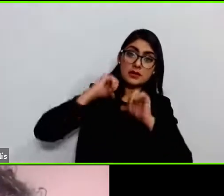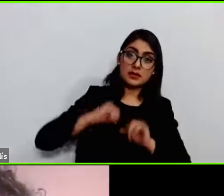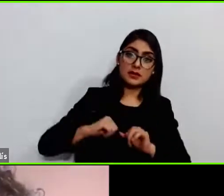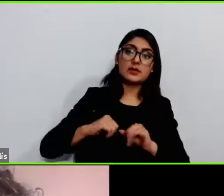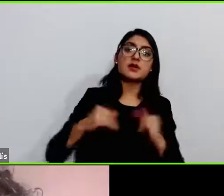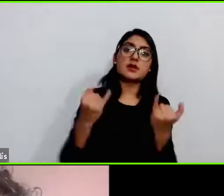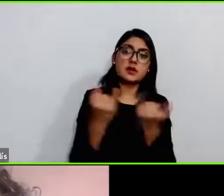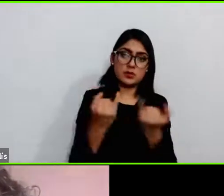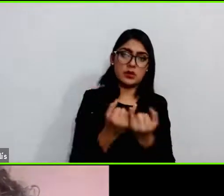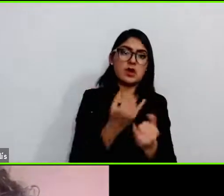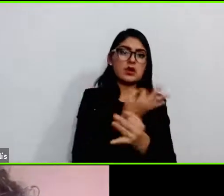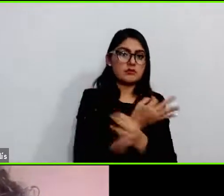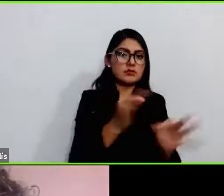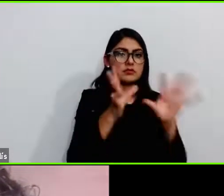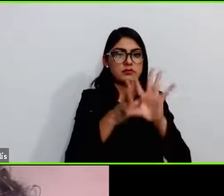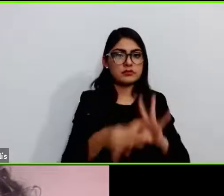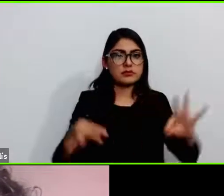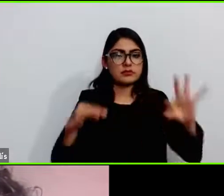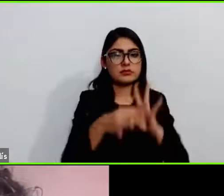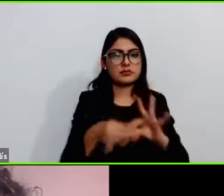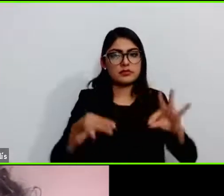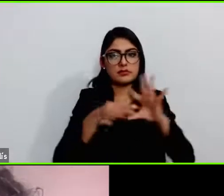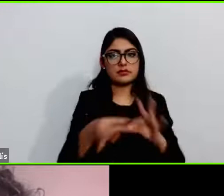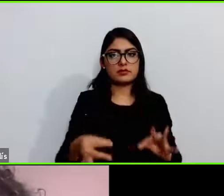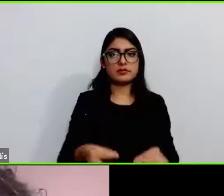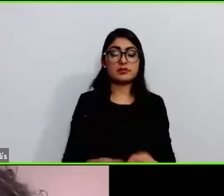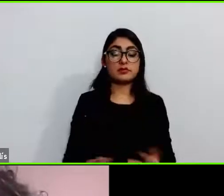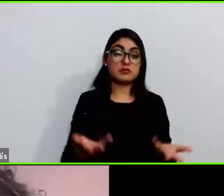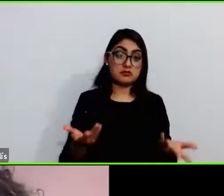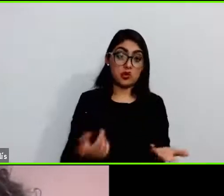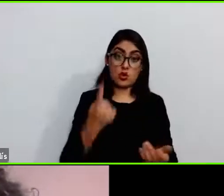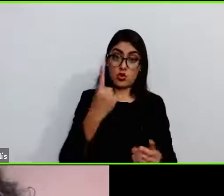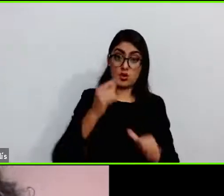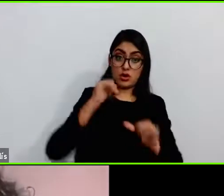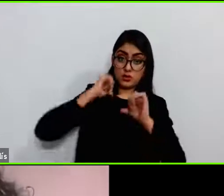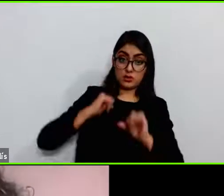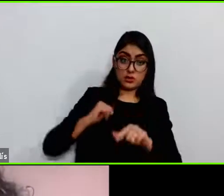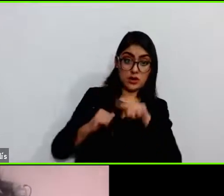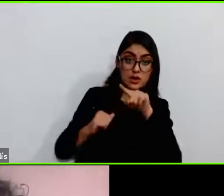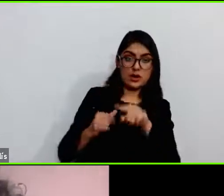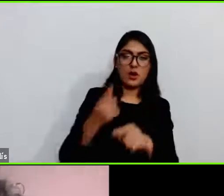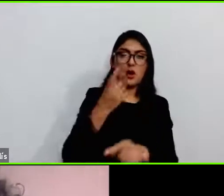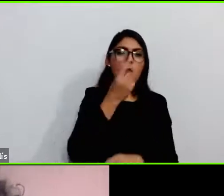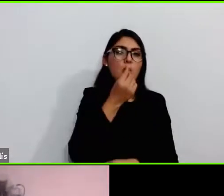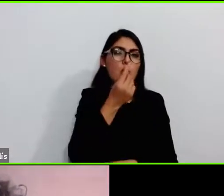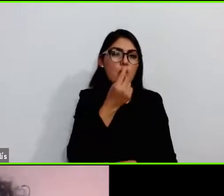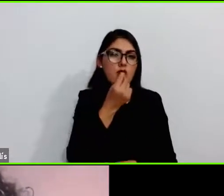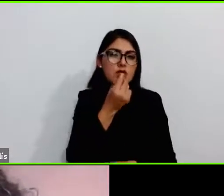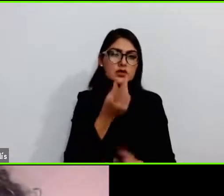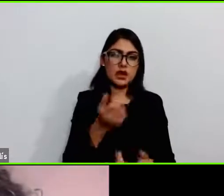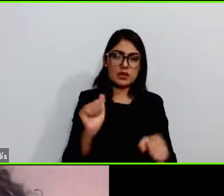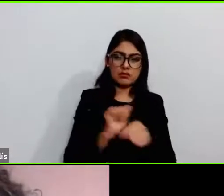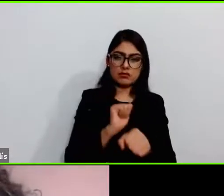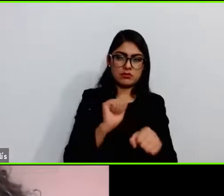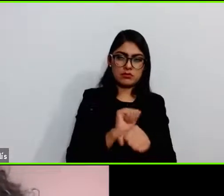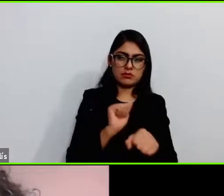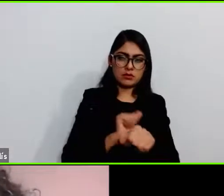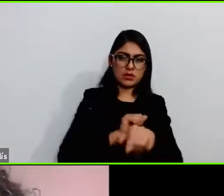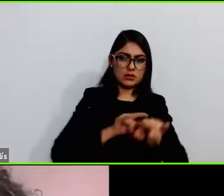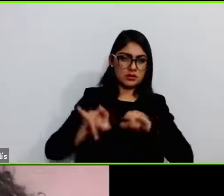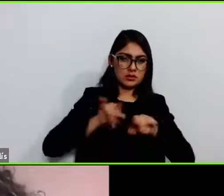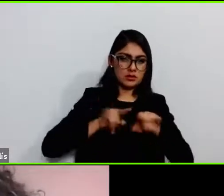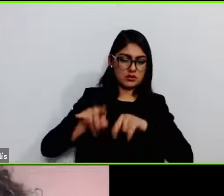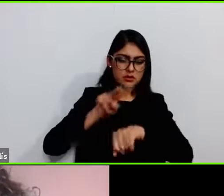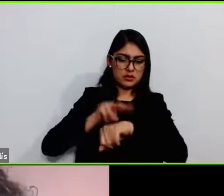¿no? Entonces, no basta con que una autoridad, ya sea el policía de tránsito, el poder legislativo, el poder